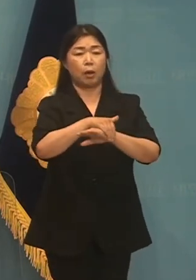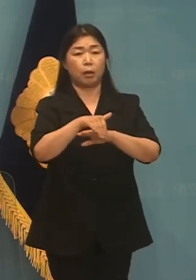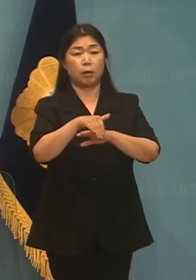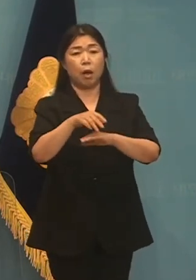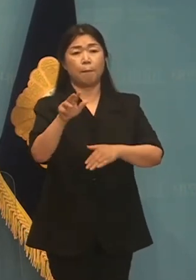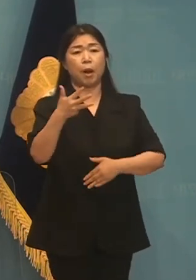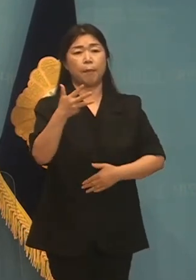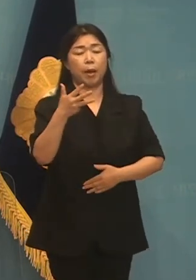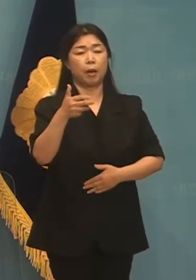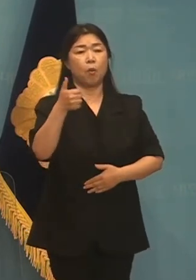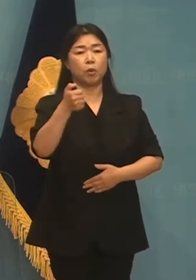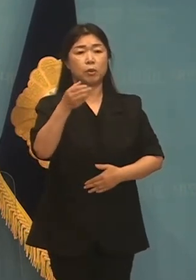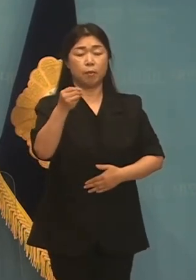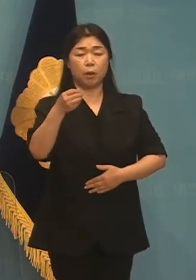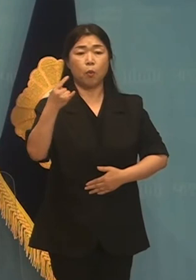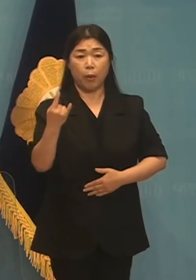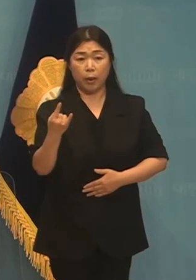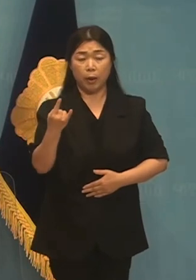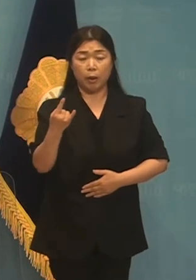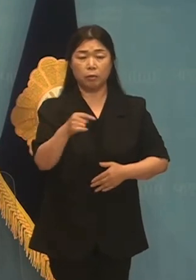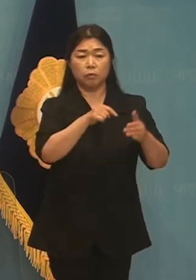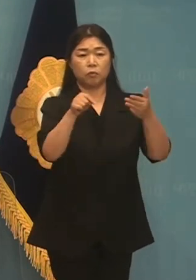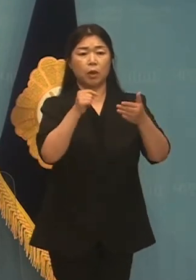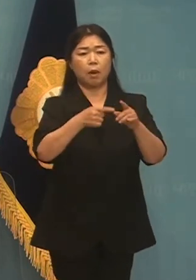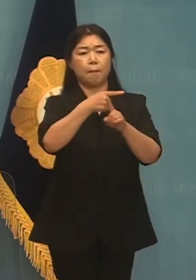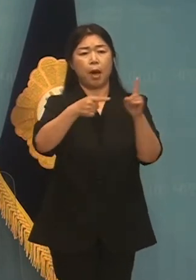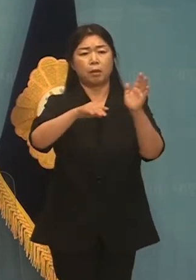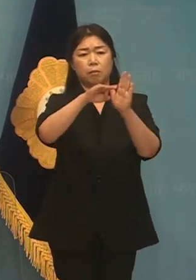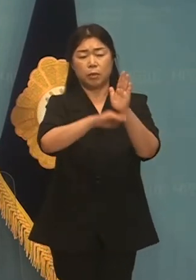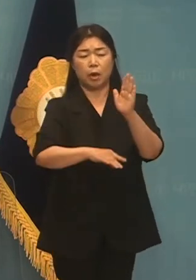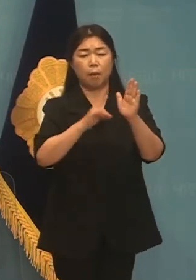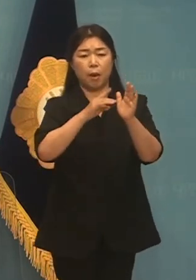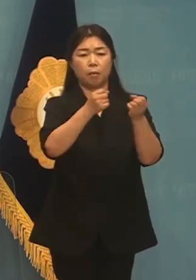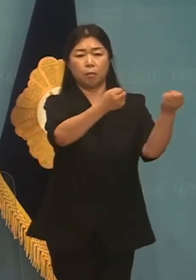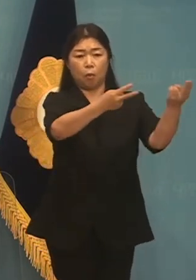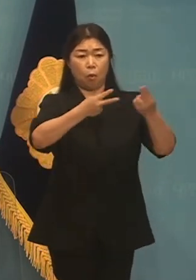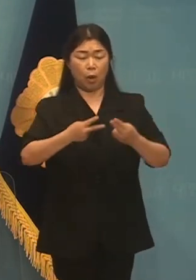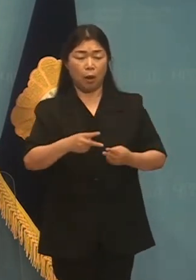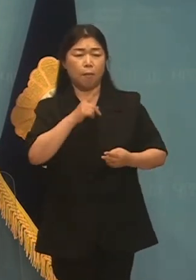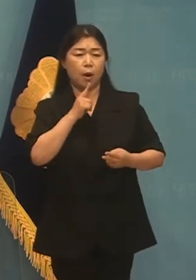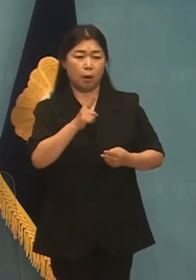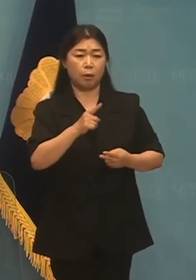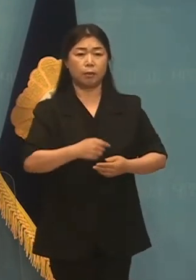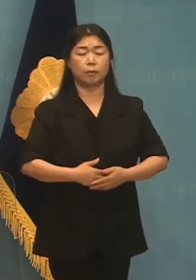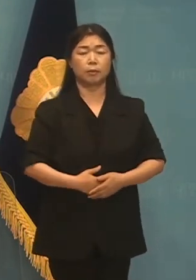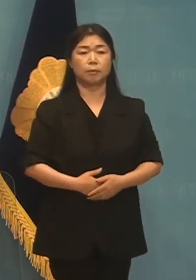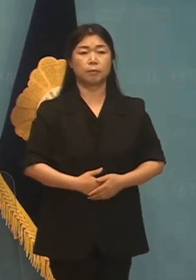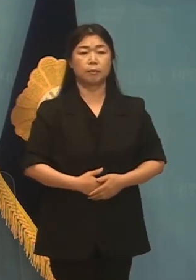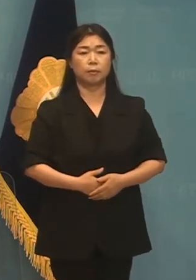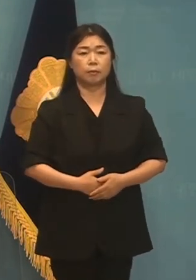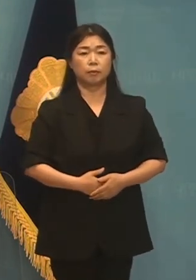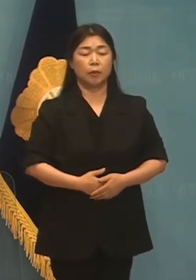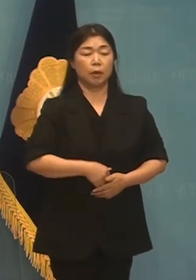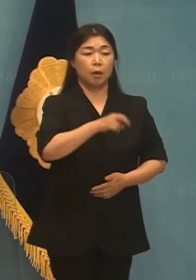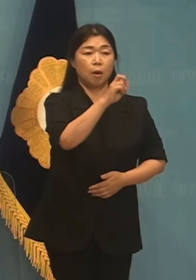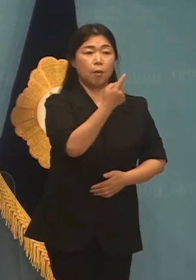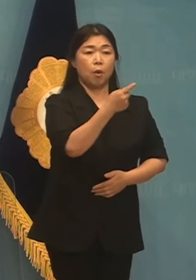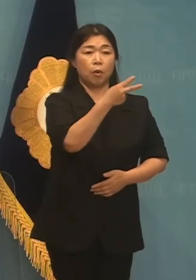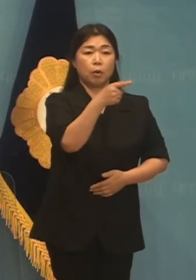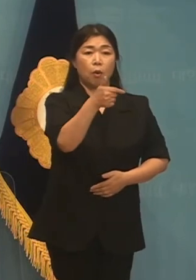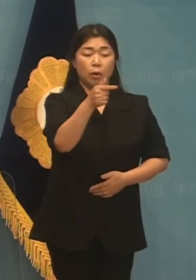백신인 850만 회분에서 절반 이하만 보내겠다고 했기 때문입니다.